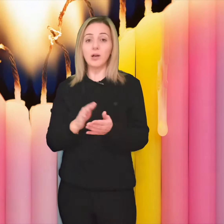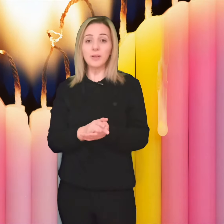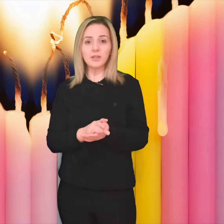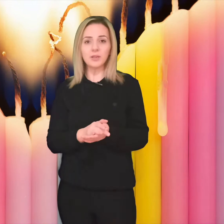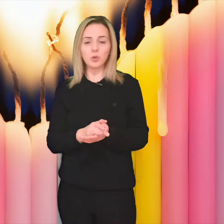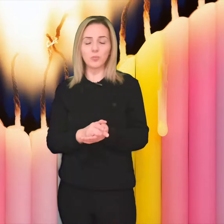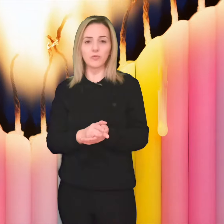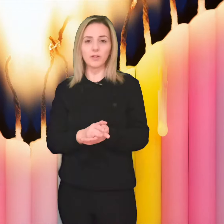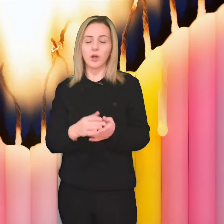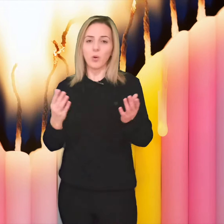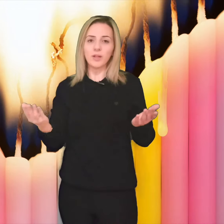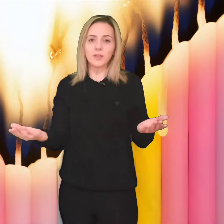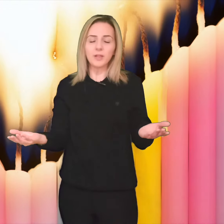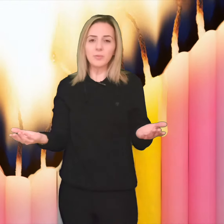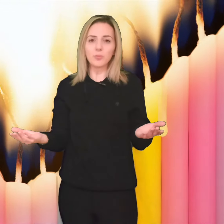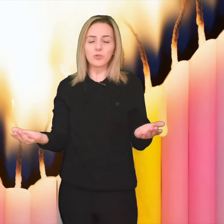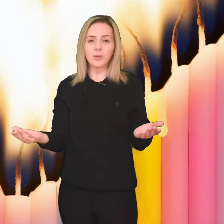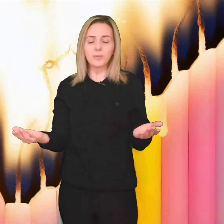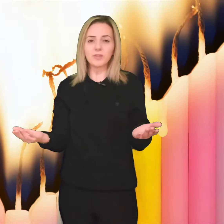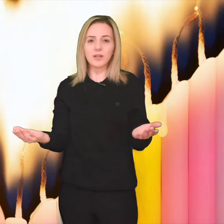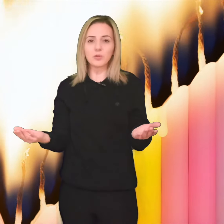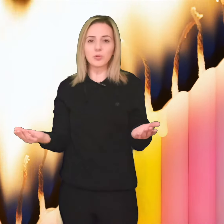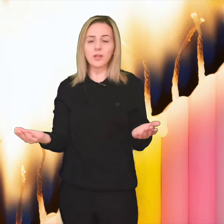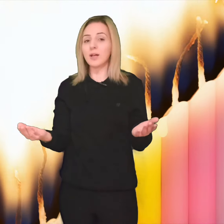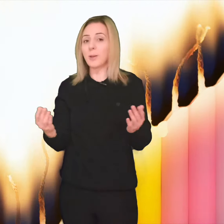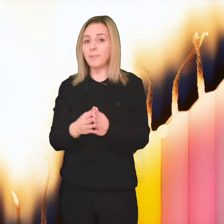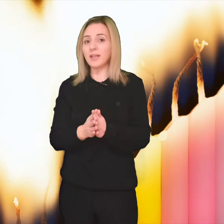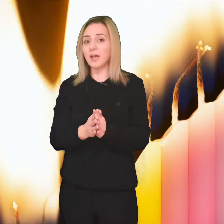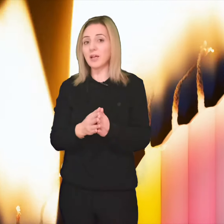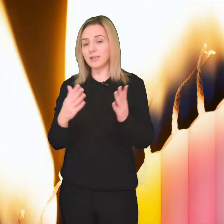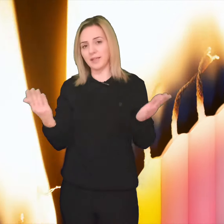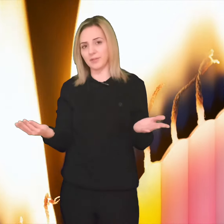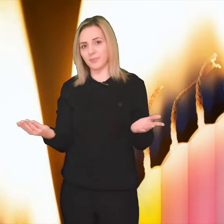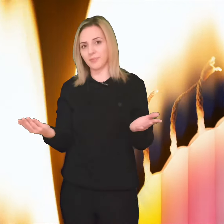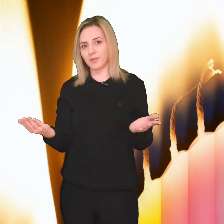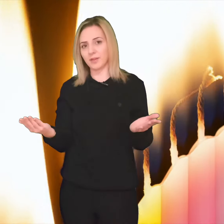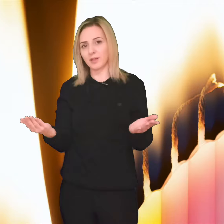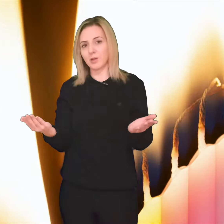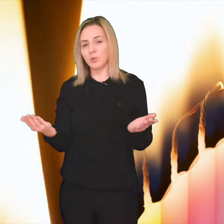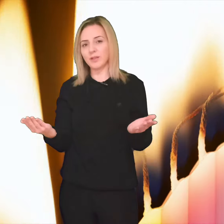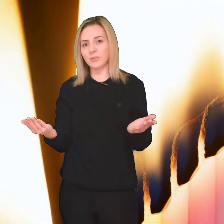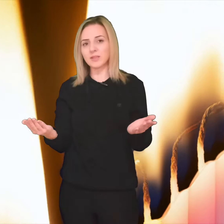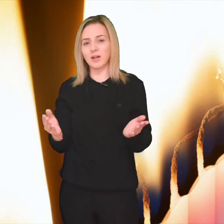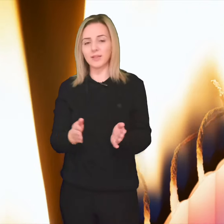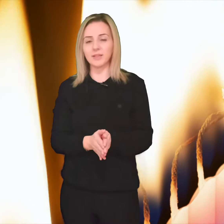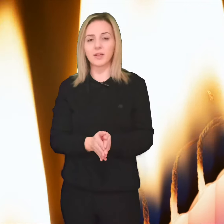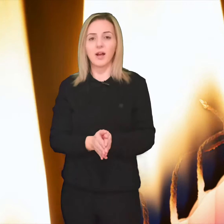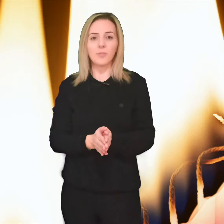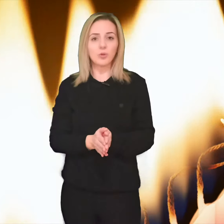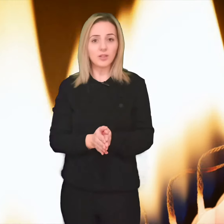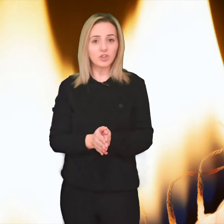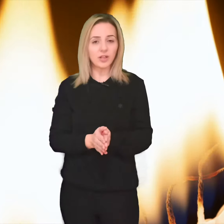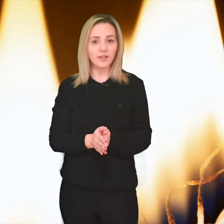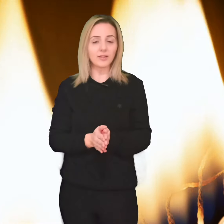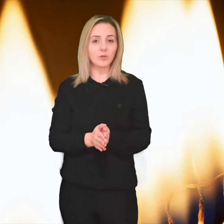bitiyor. Lambaların da bir ömrü var. Onlar da belli bir ömrünü tamamladıktan sonra biter gider. Kullanılmaz hale gelir.